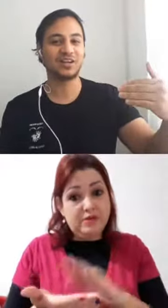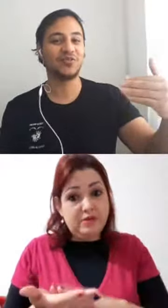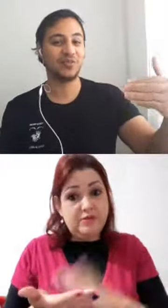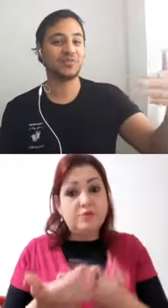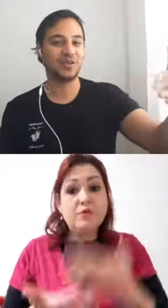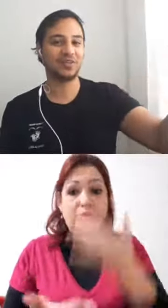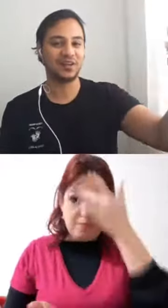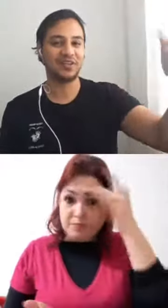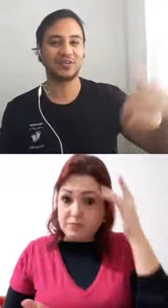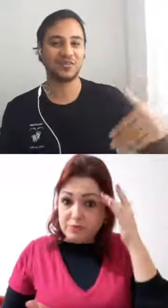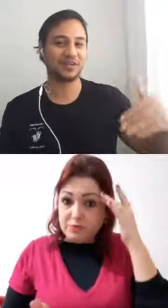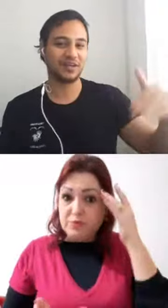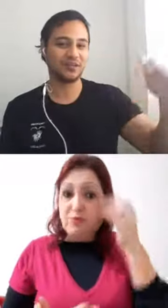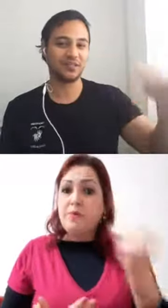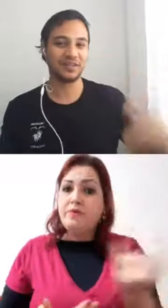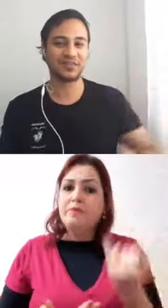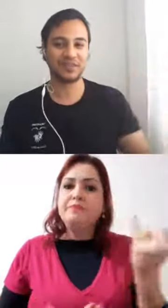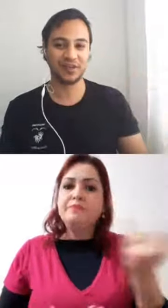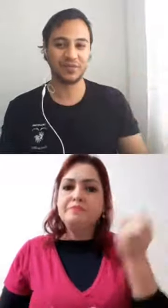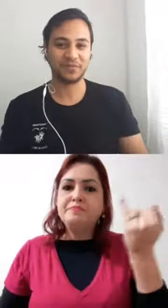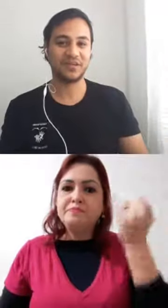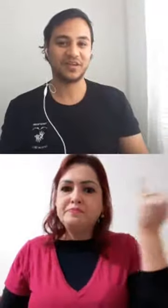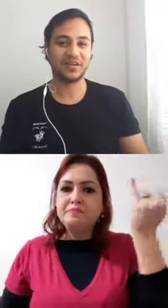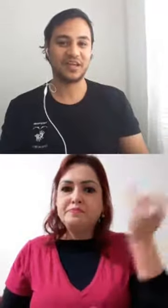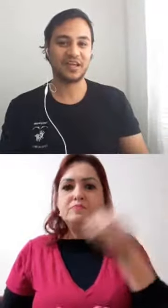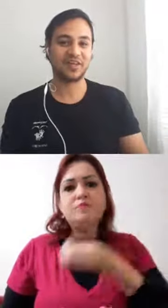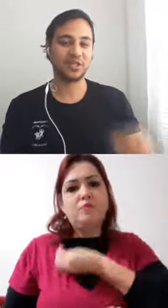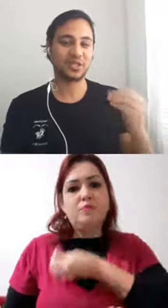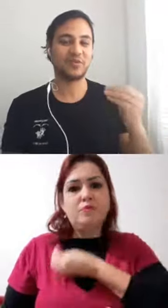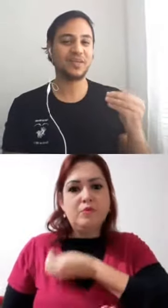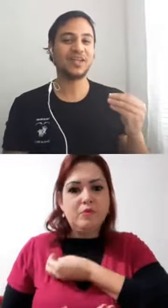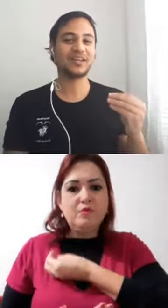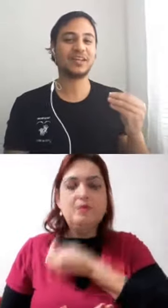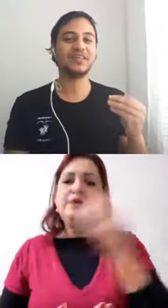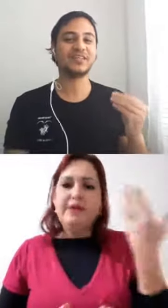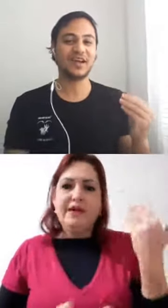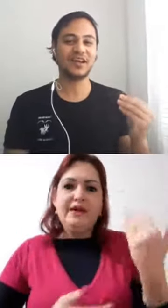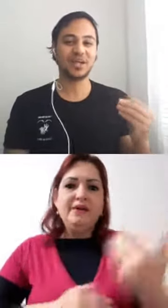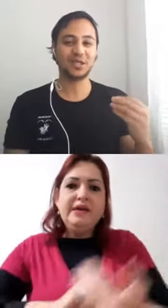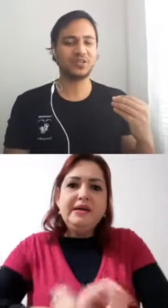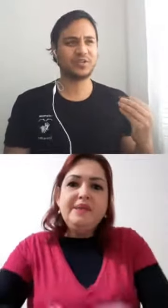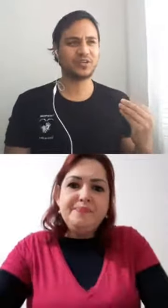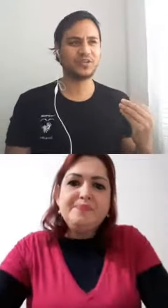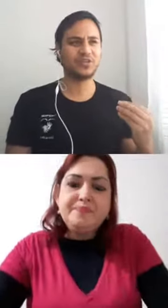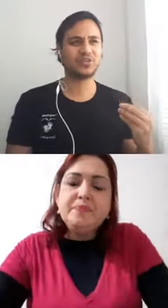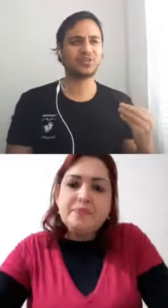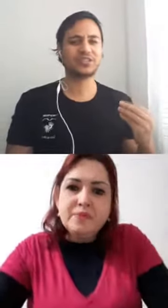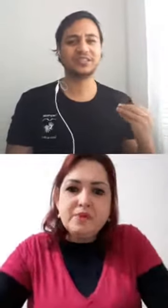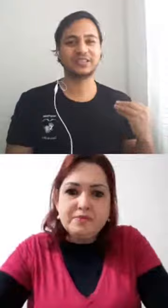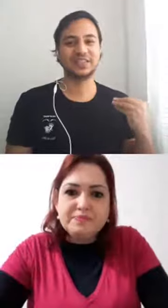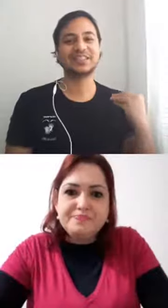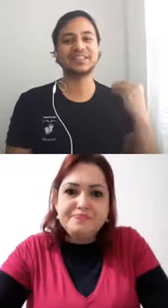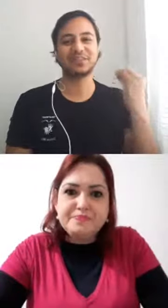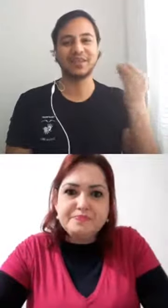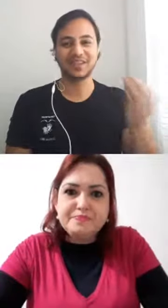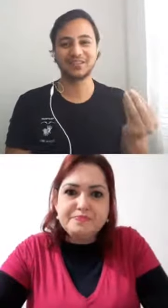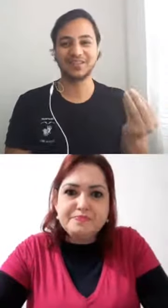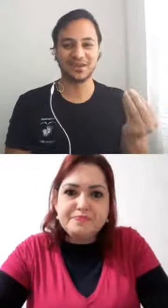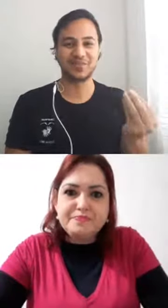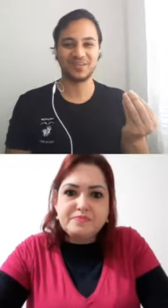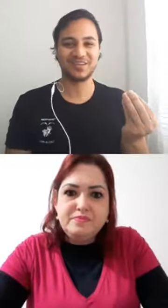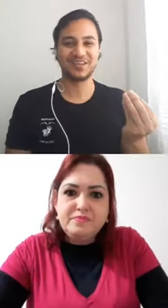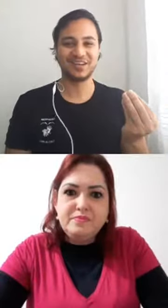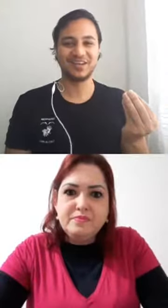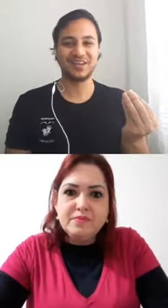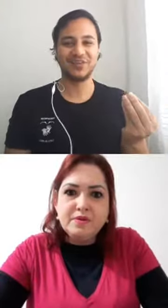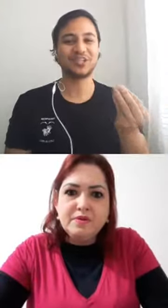e talvez também durante sua vida, né, social. Eu acho que é a família que tem que ensinar. A gente vê muito assim, muitos surdos desrespeitando os